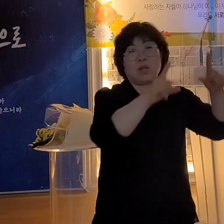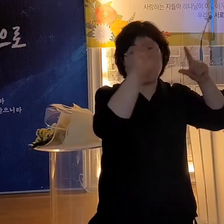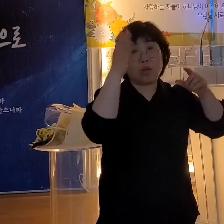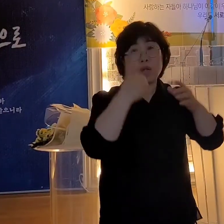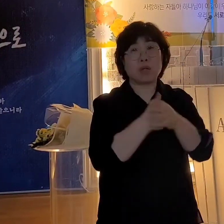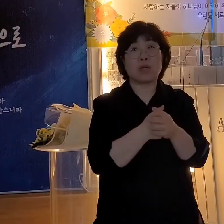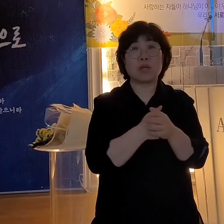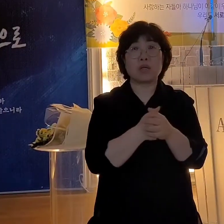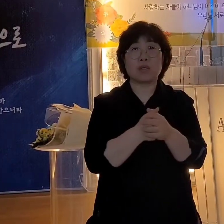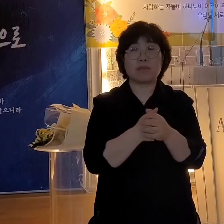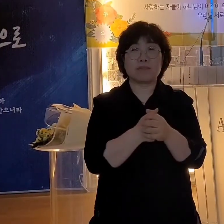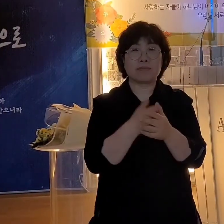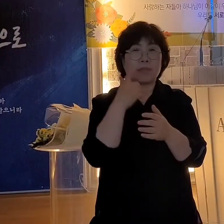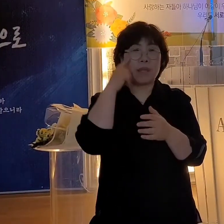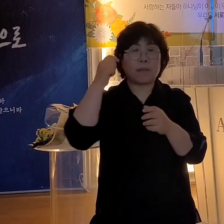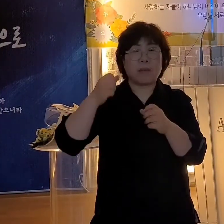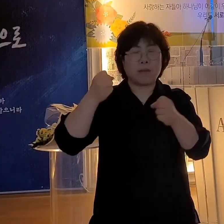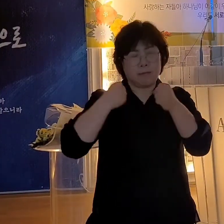건강해.